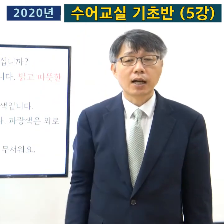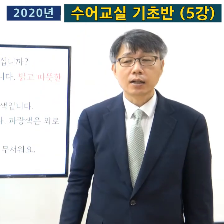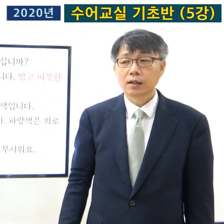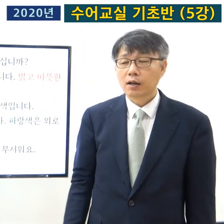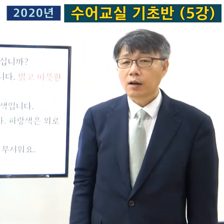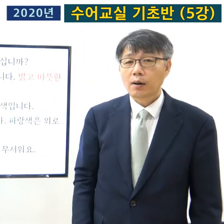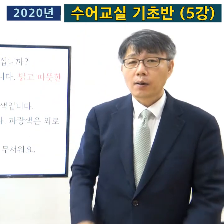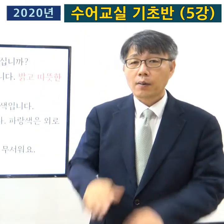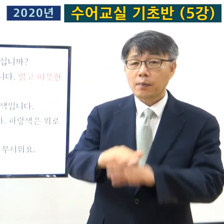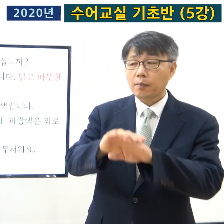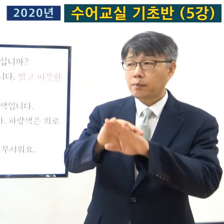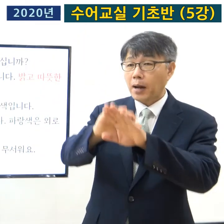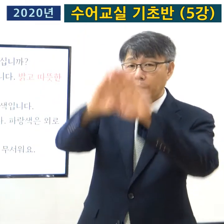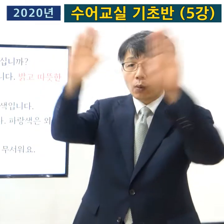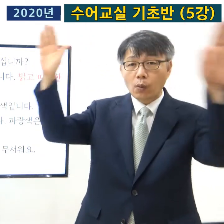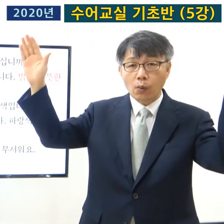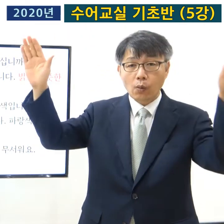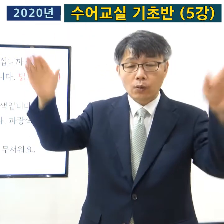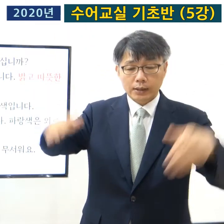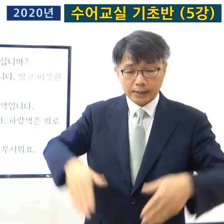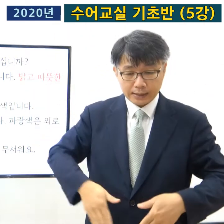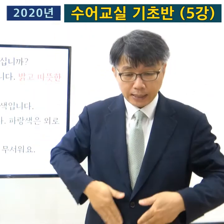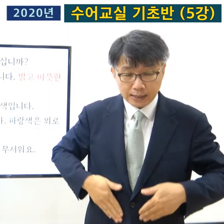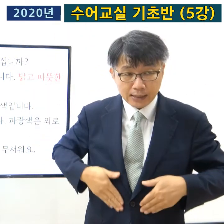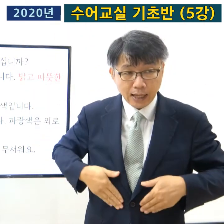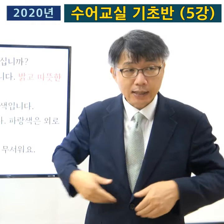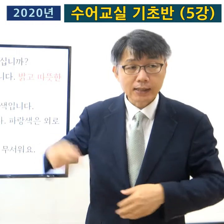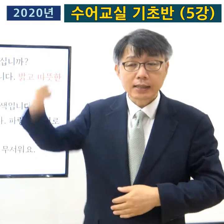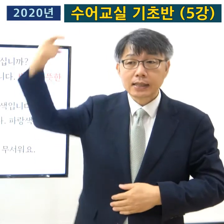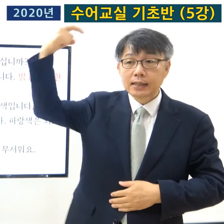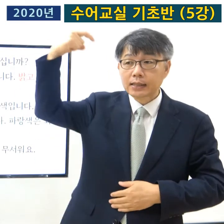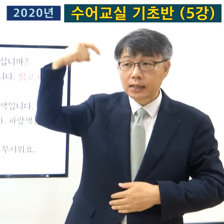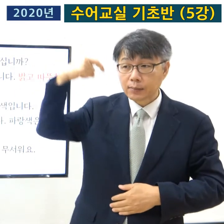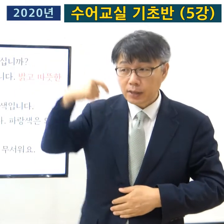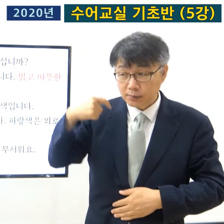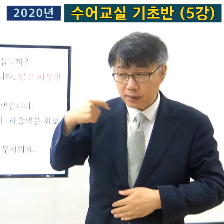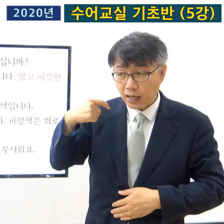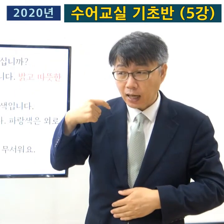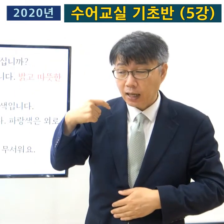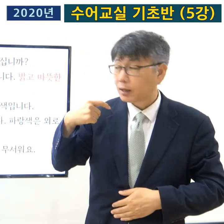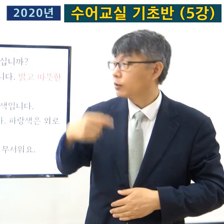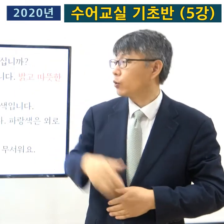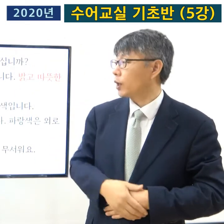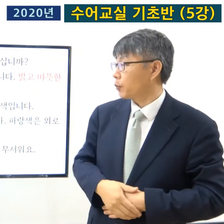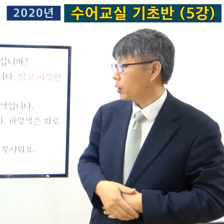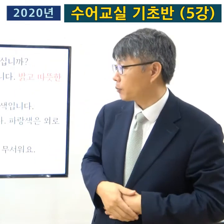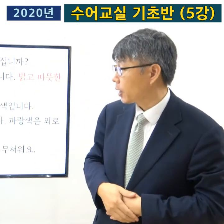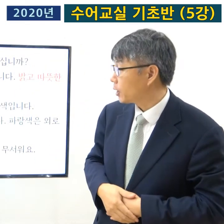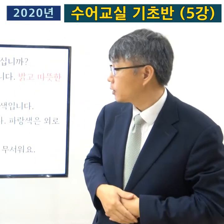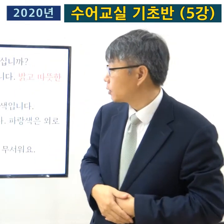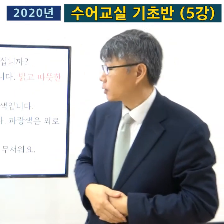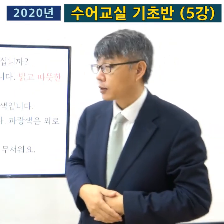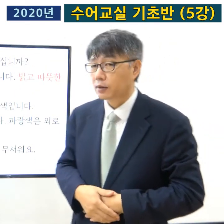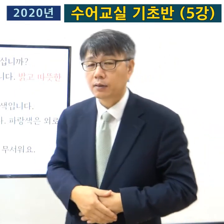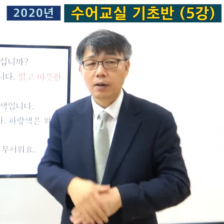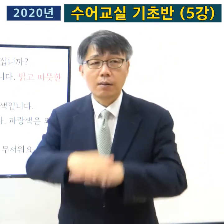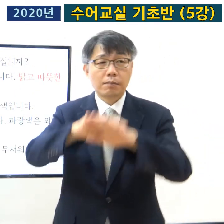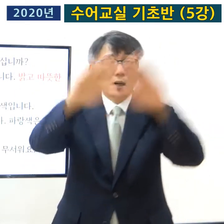느낌입니다. 밝고 따뜻한 느낌이 듭니다. 이렇게 표현합니다. 이렇게